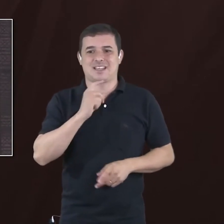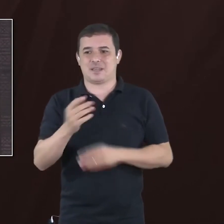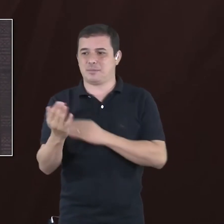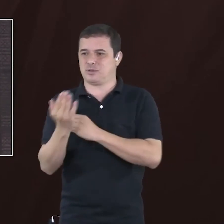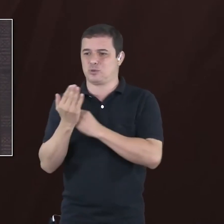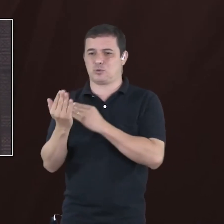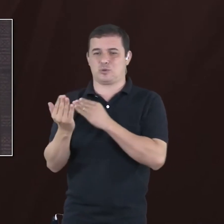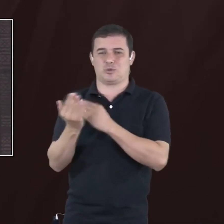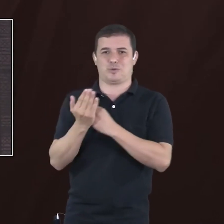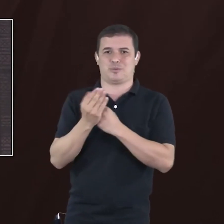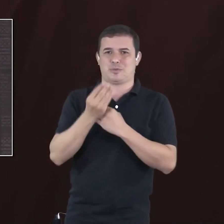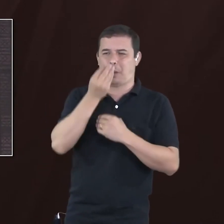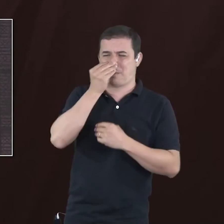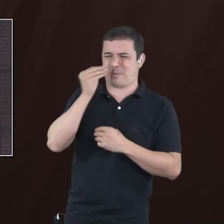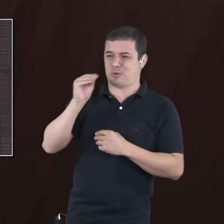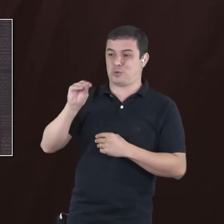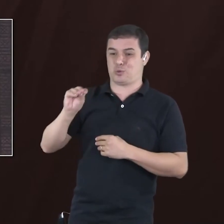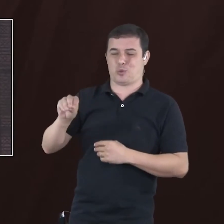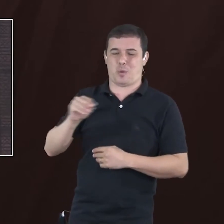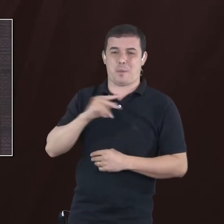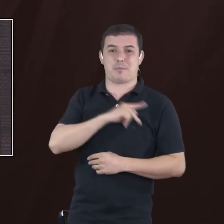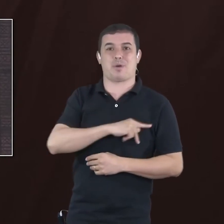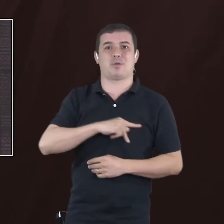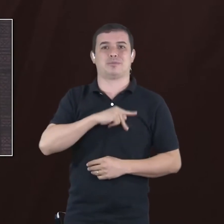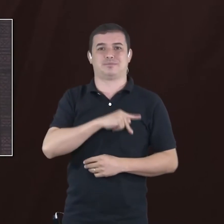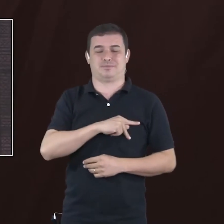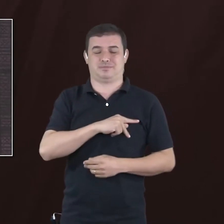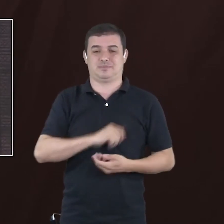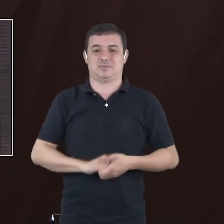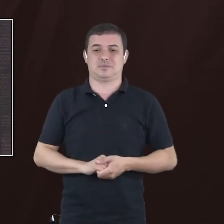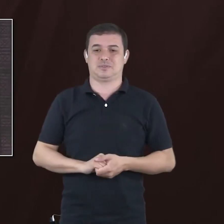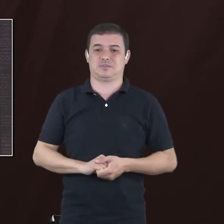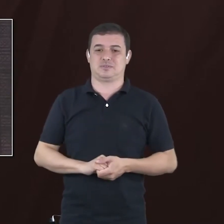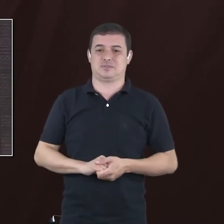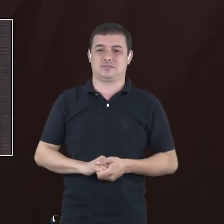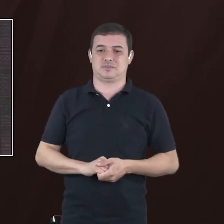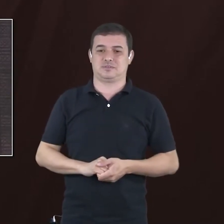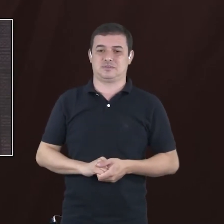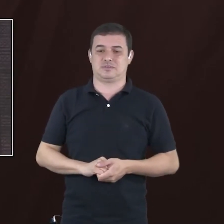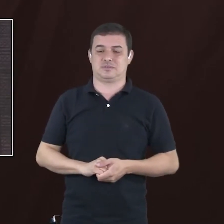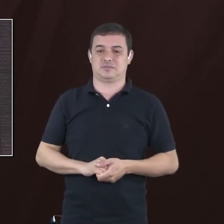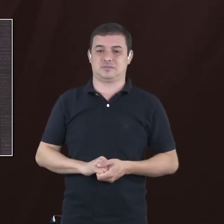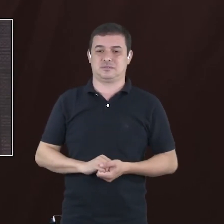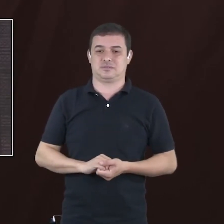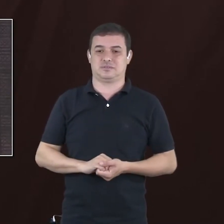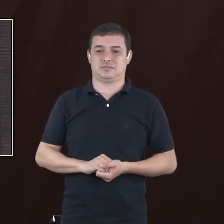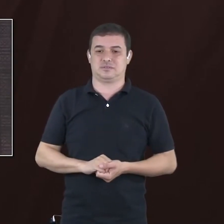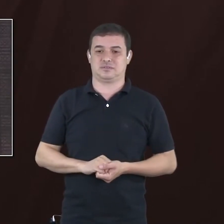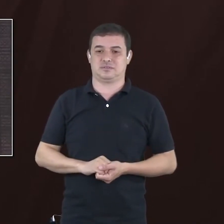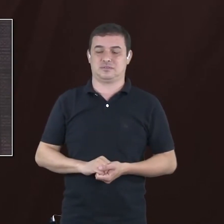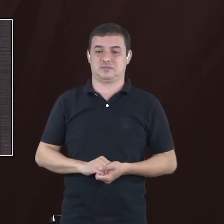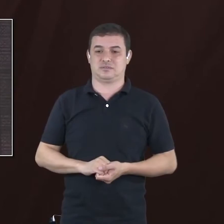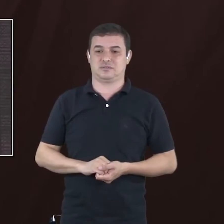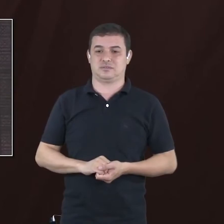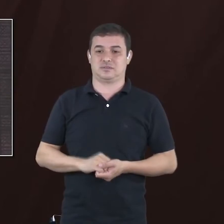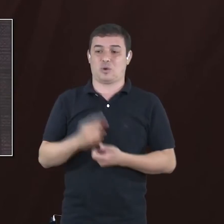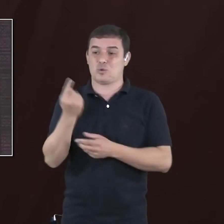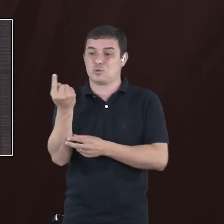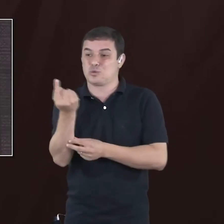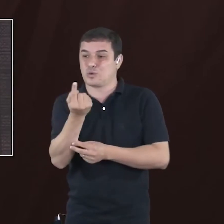me abandonaram. Que isso não lhe seja posto em conta. Irmãos, Paulo ficou